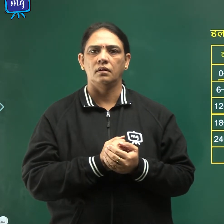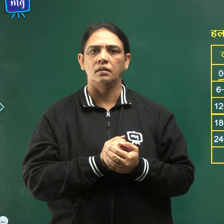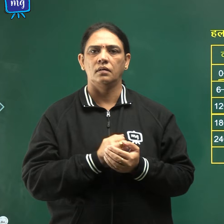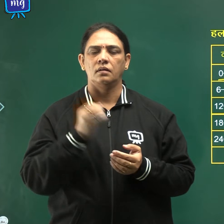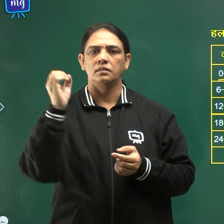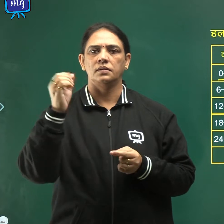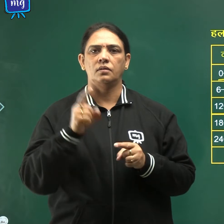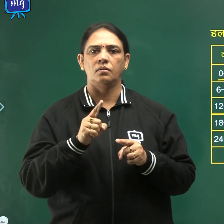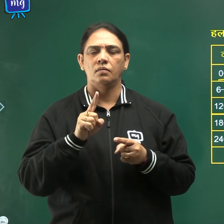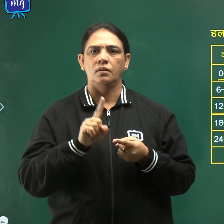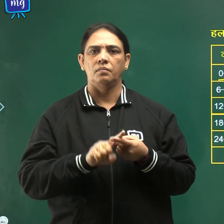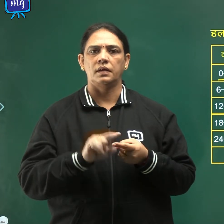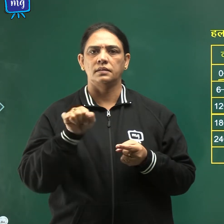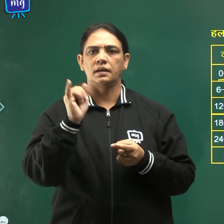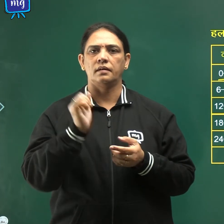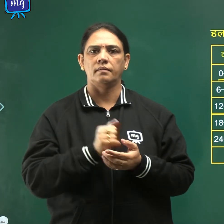0 + 6